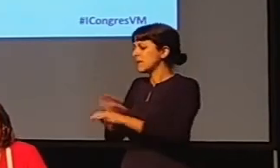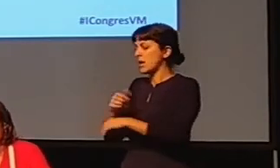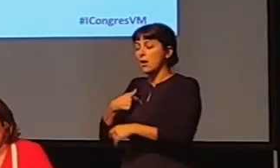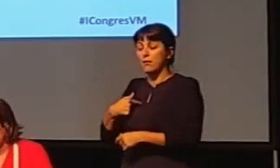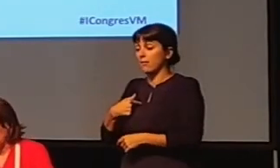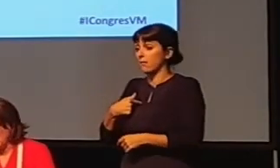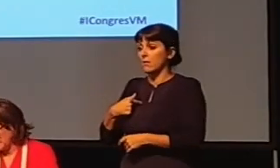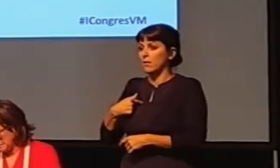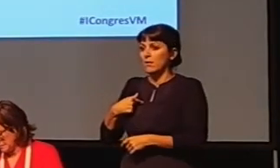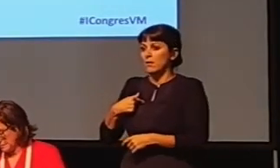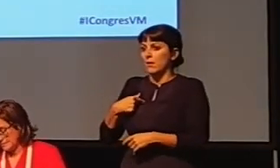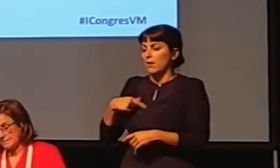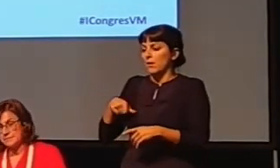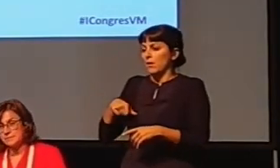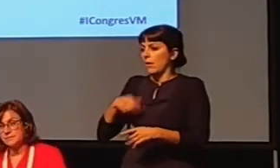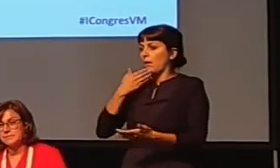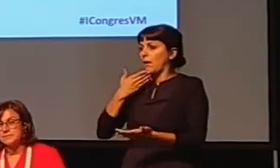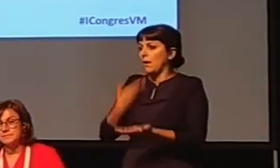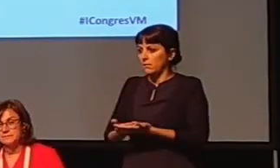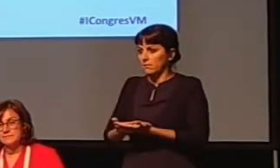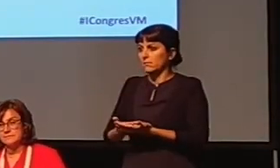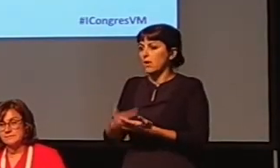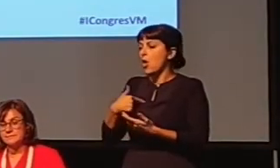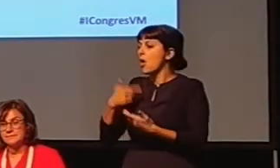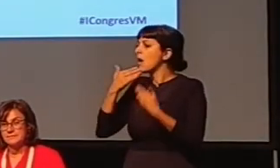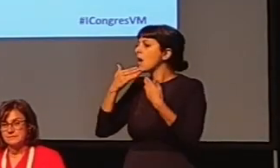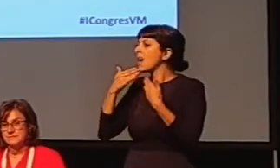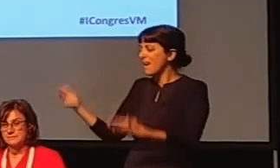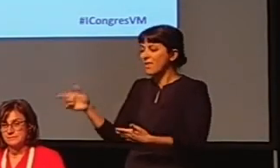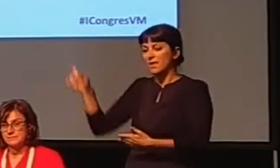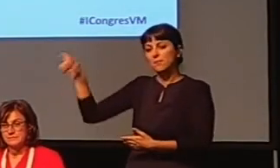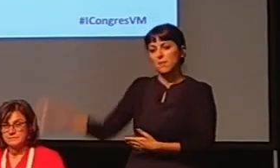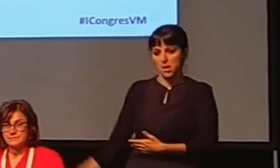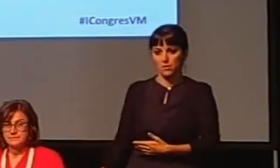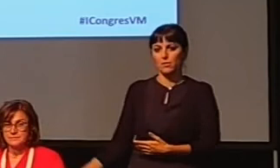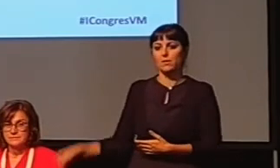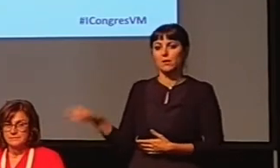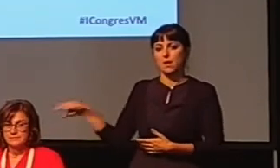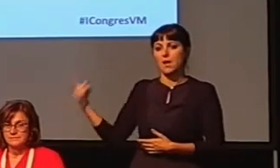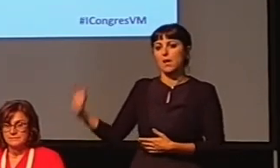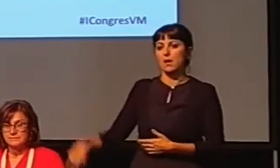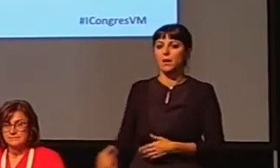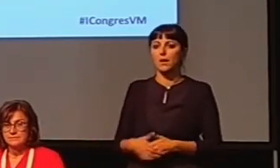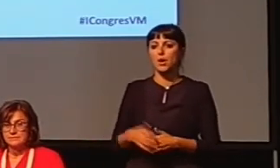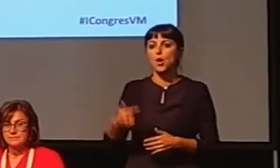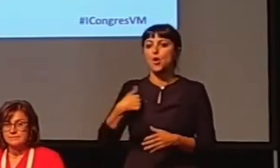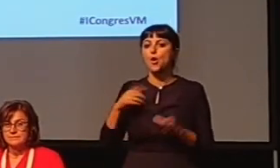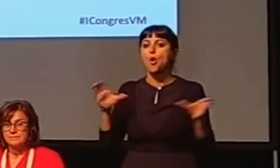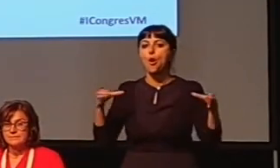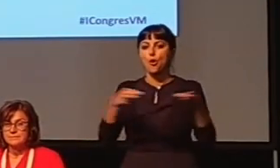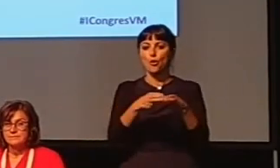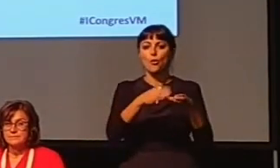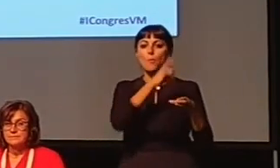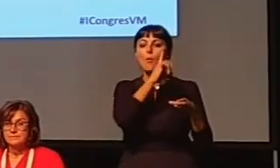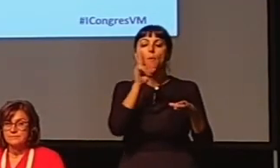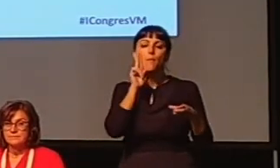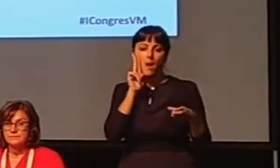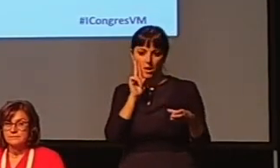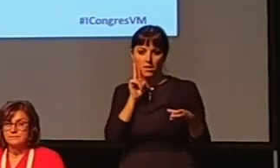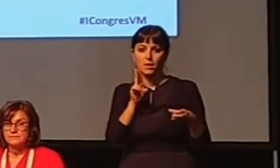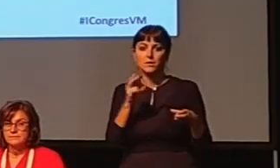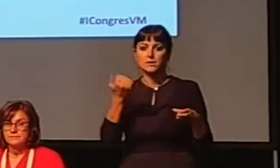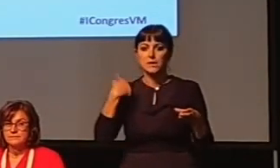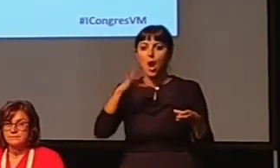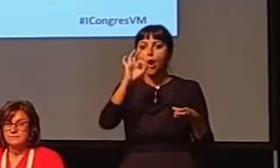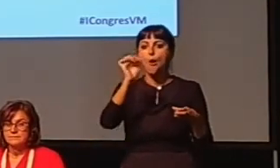dejado… Bueno, te agradezco a que haya personas como Montse. Yo pertenezco a un grupo de madres que hemos pasado todas por la